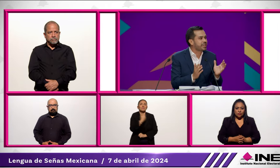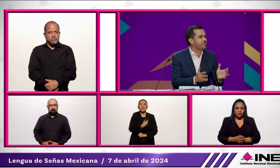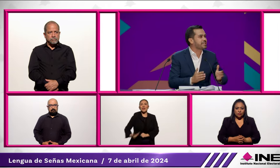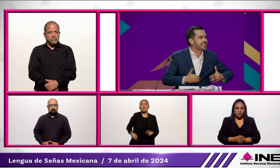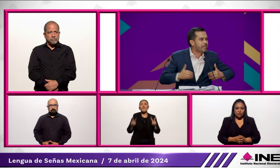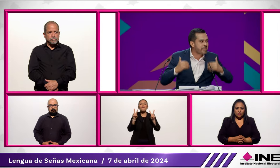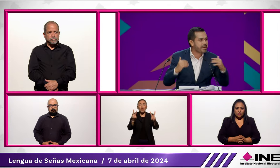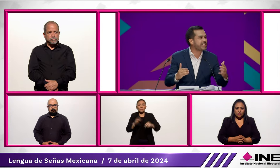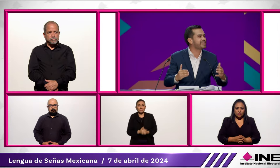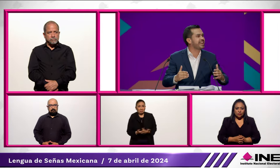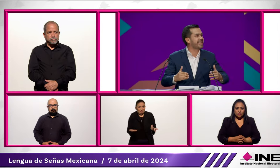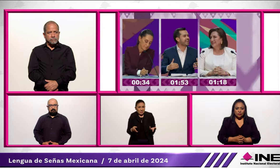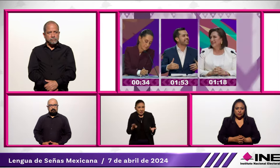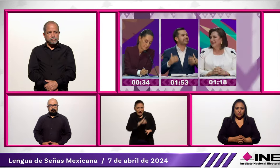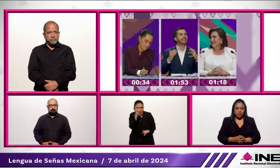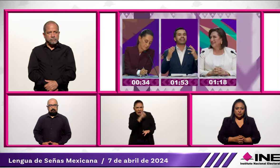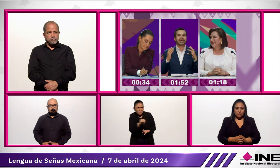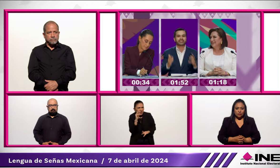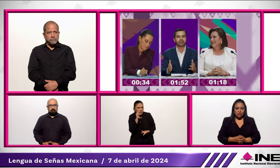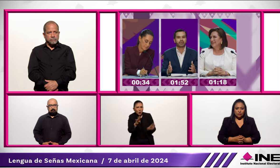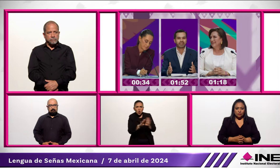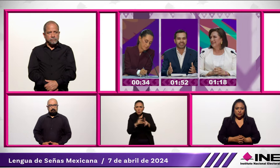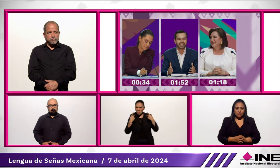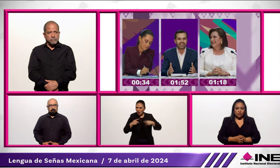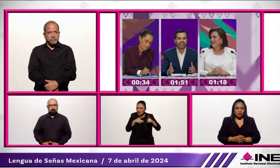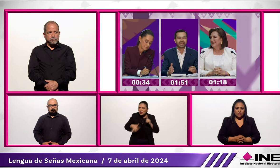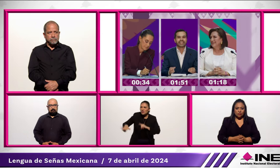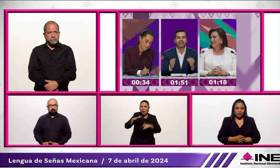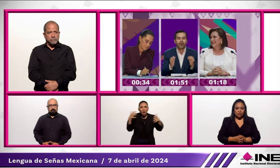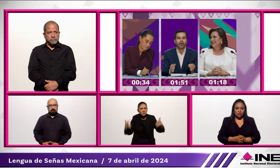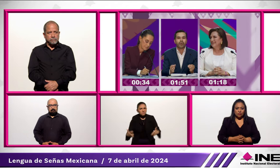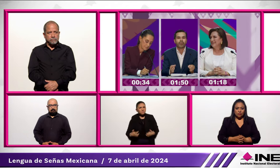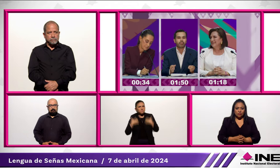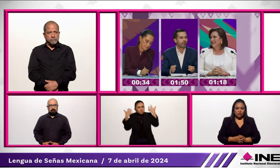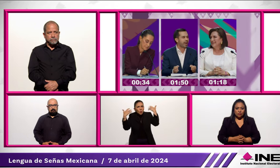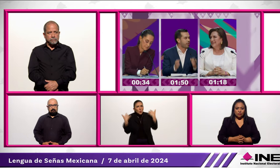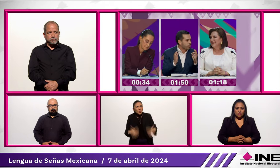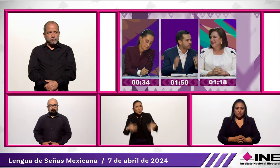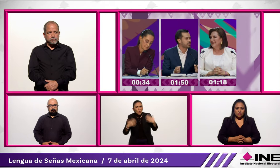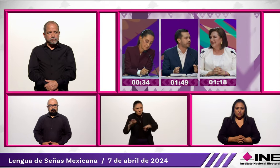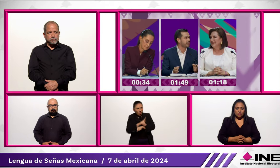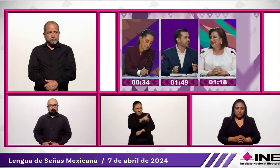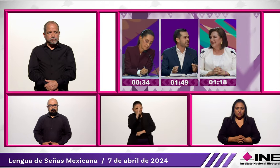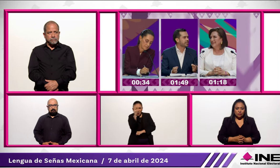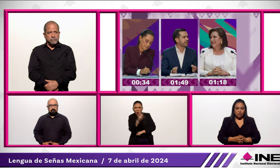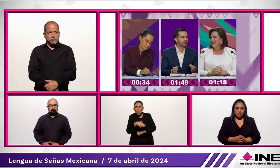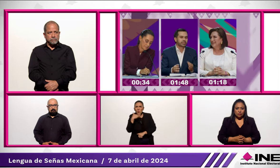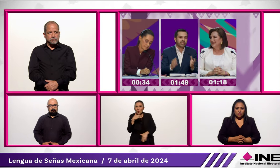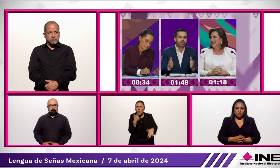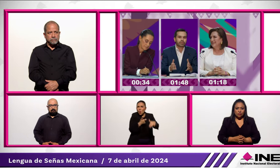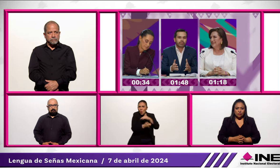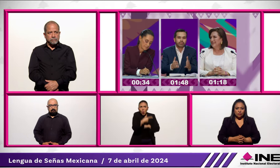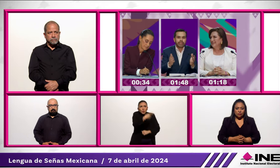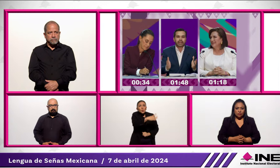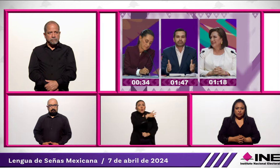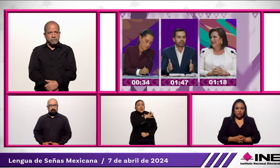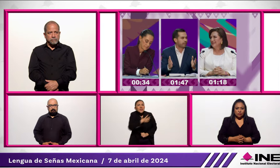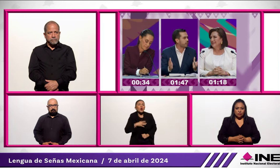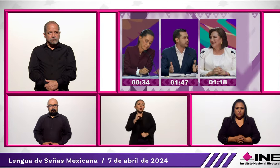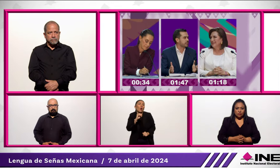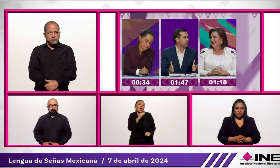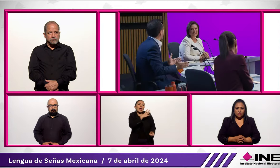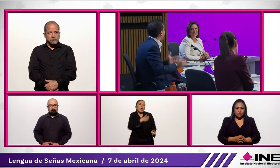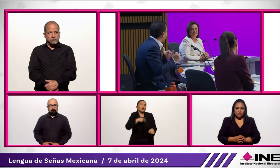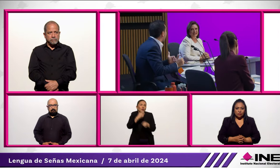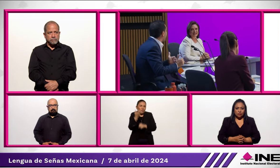nunca escuchamos esa vehemencia, esa indignación, ese enojo por la corrupción de los hijos o de los hijastros de